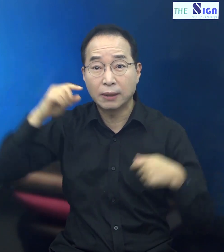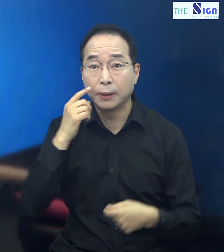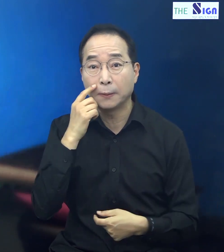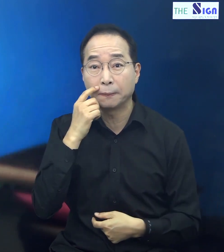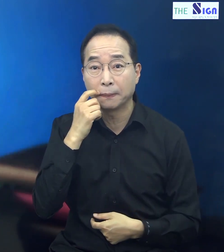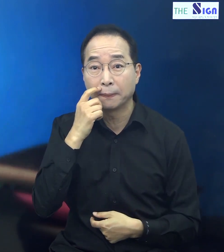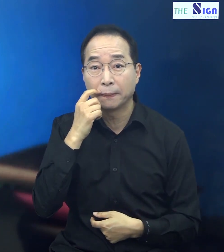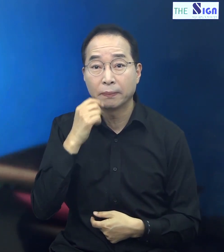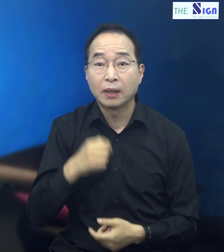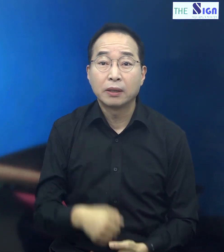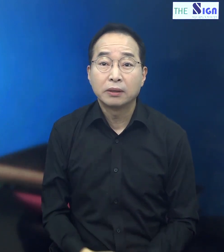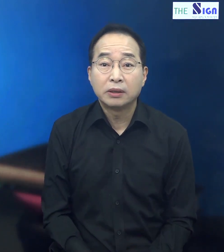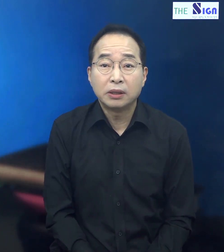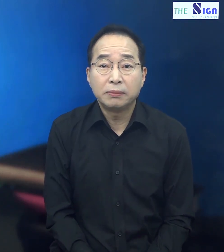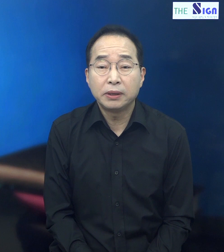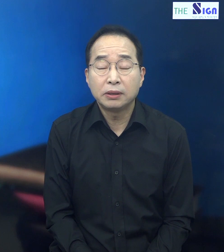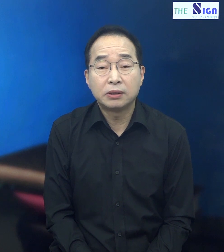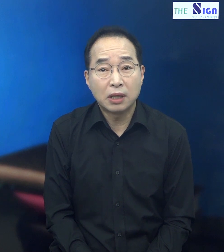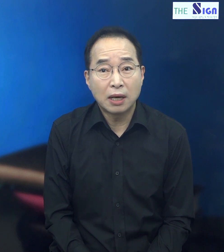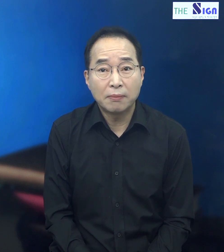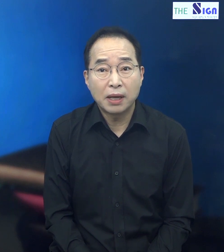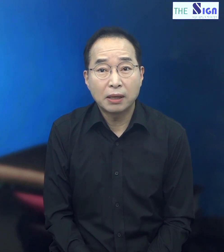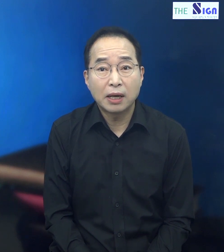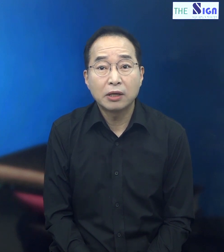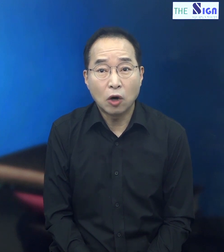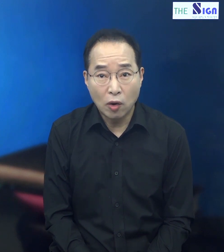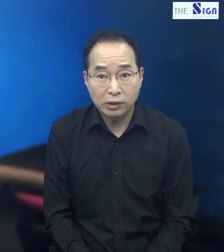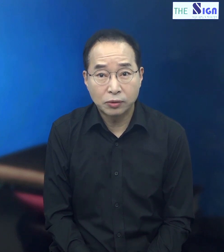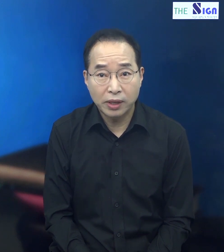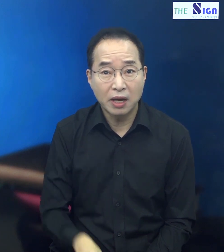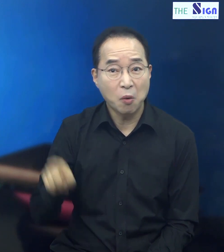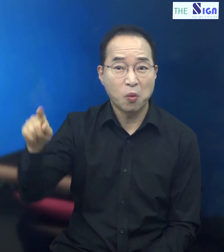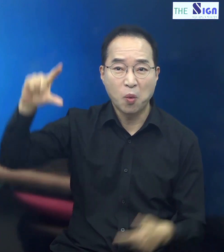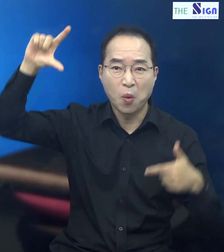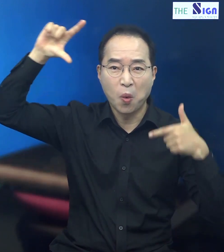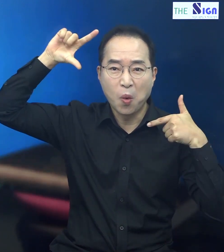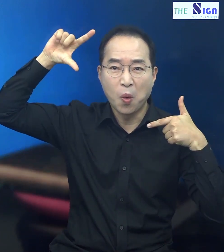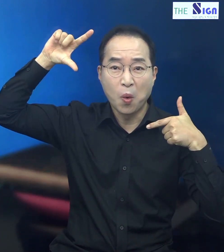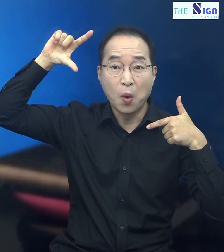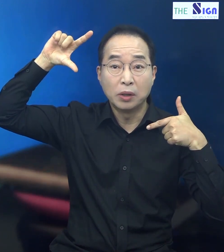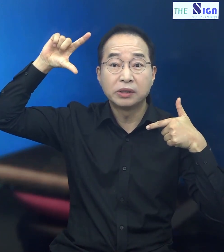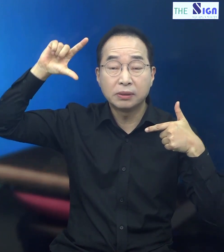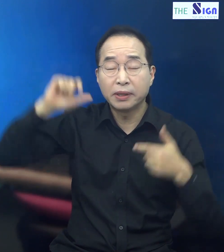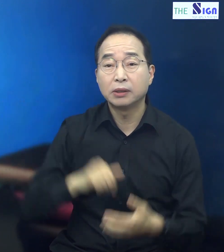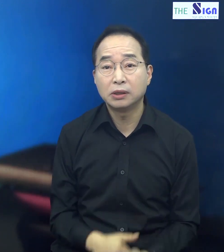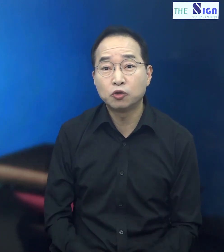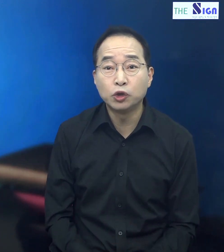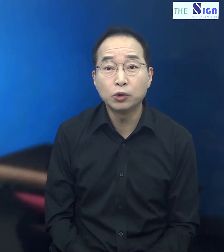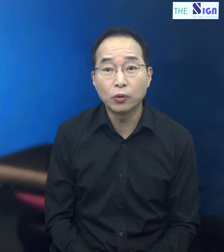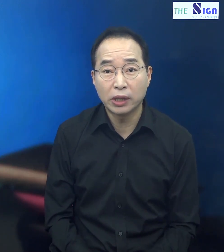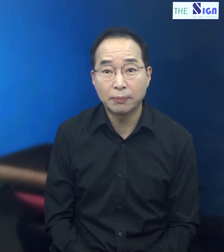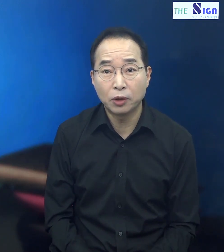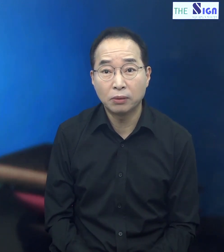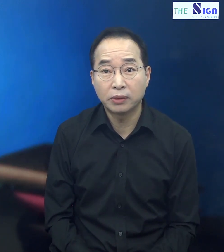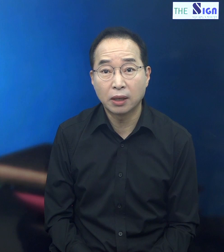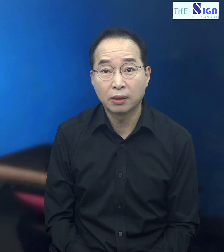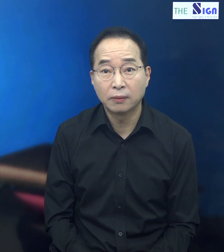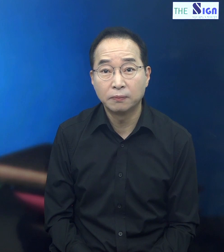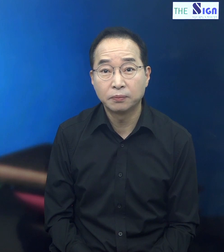쓰냐면 TV 드라마나 영화 속에 쓰면은 이 주인공이라는 표현입니다.